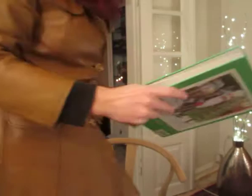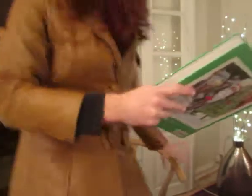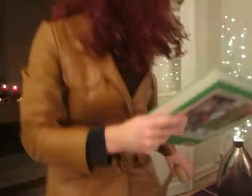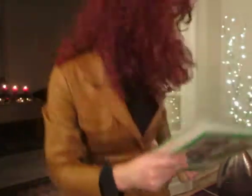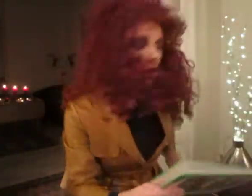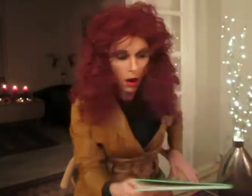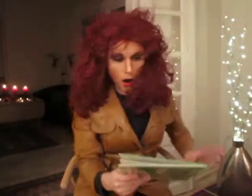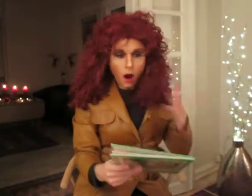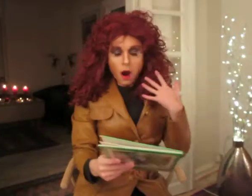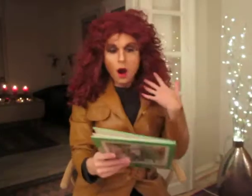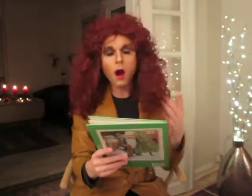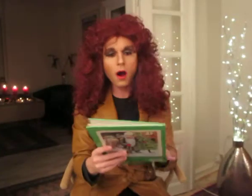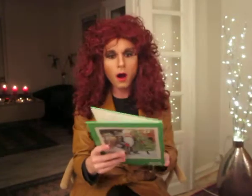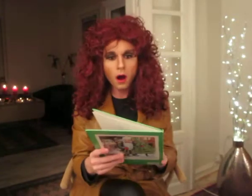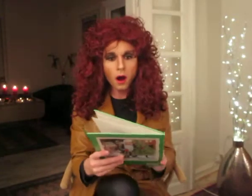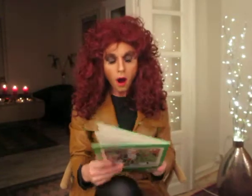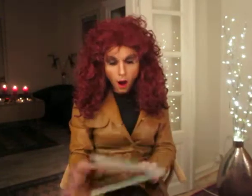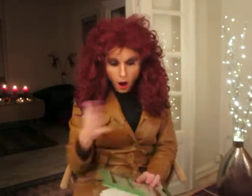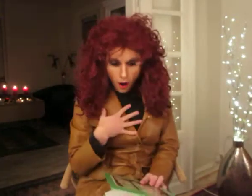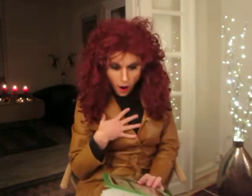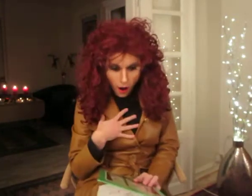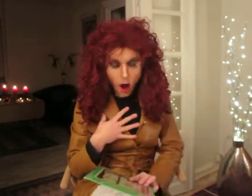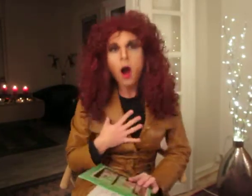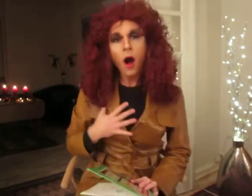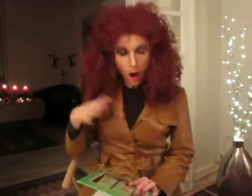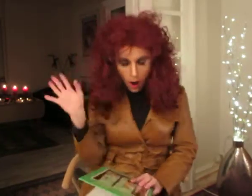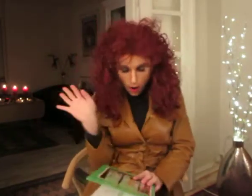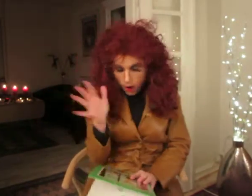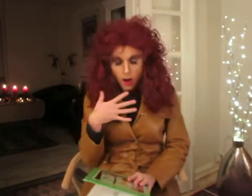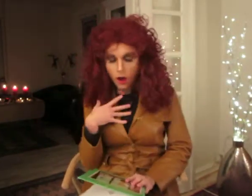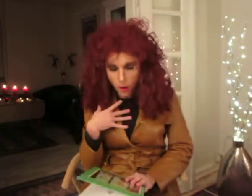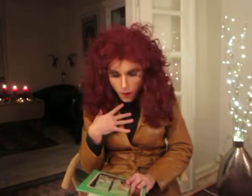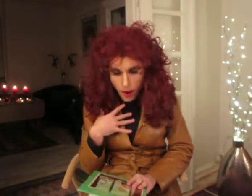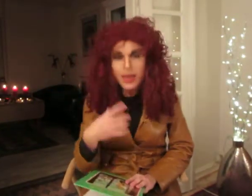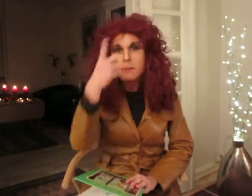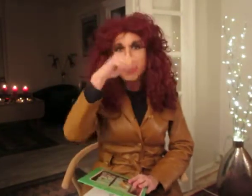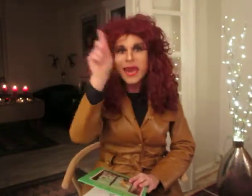Åh! Åh! Åh! Åh! Åh!